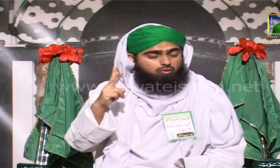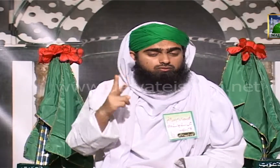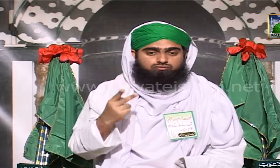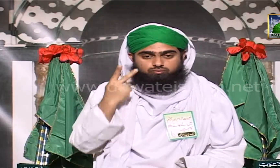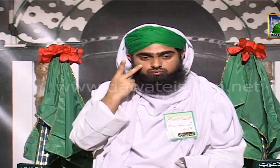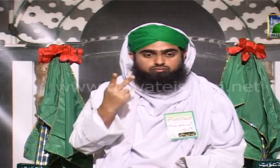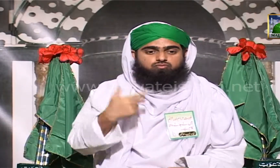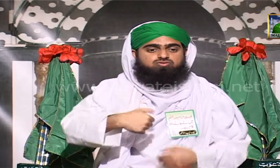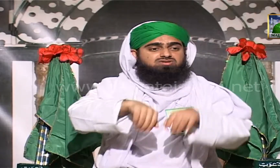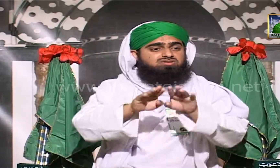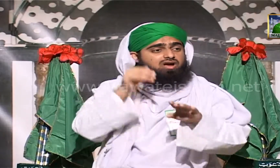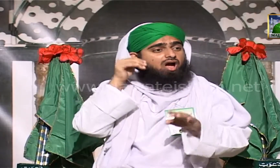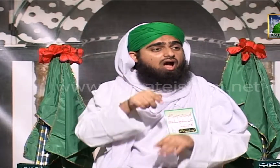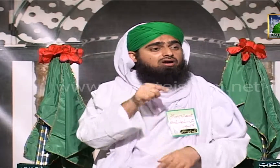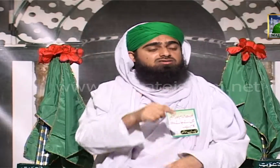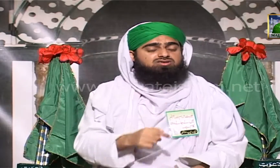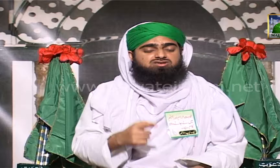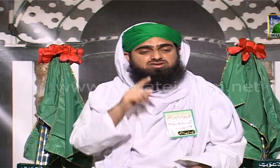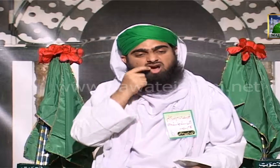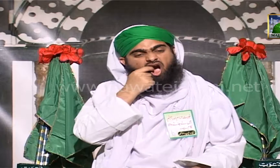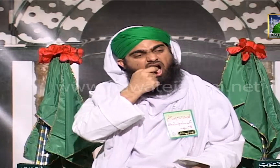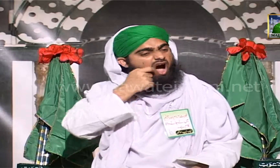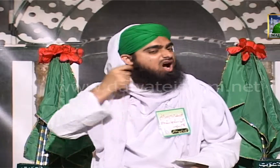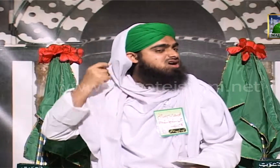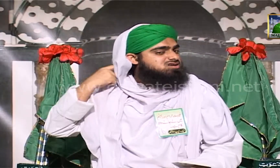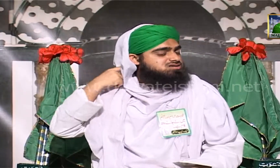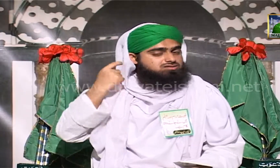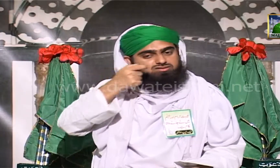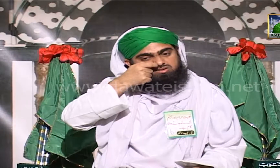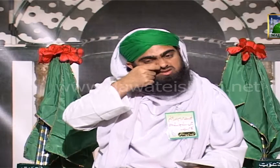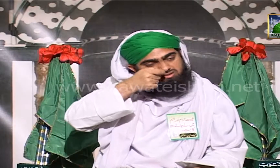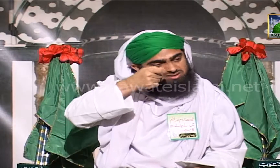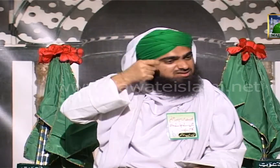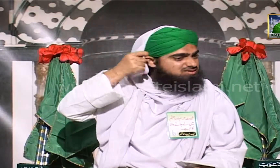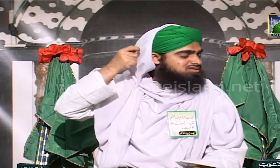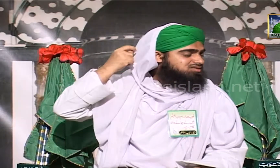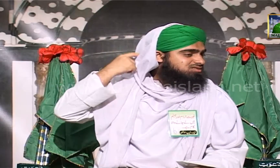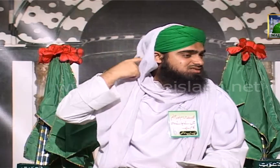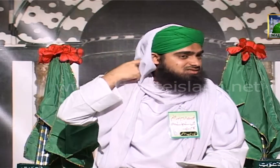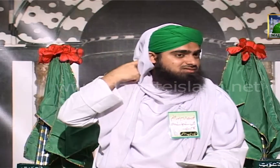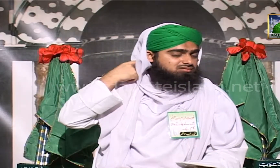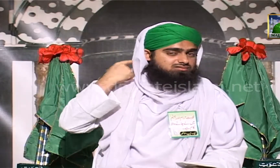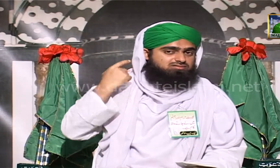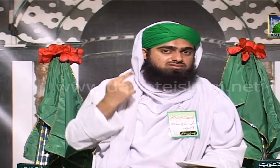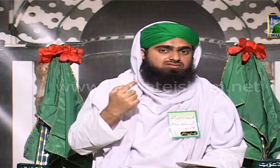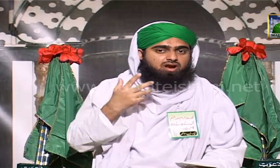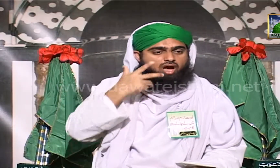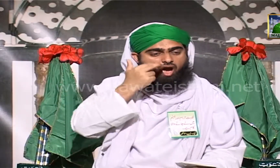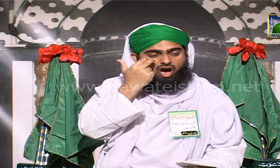چیر پھاڑ دیا, پھر ناک کے نتنے میں گھونپ دیا اور ناک کو چیرتا ہوا اسی طرح گردن